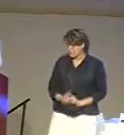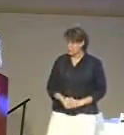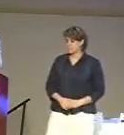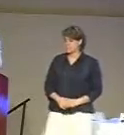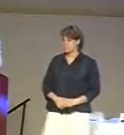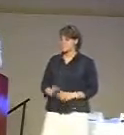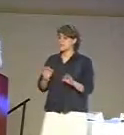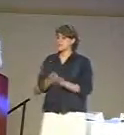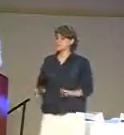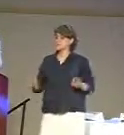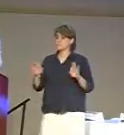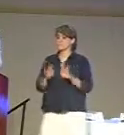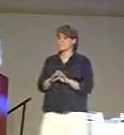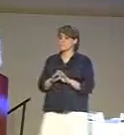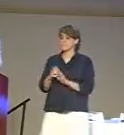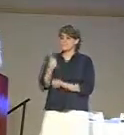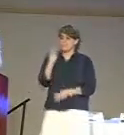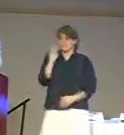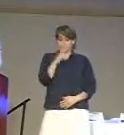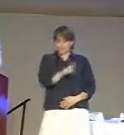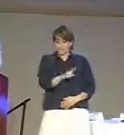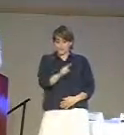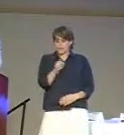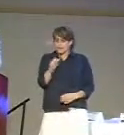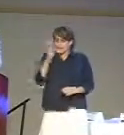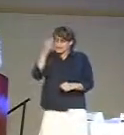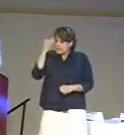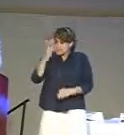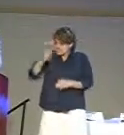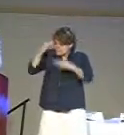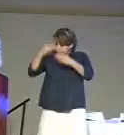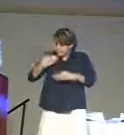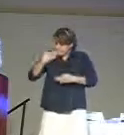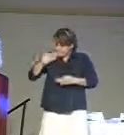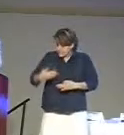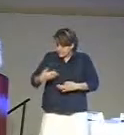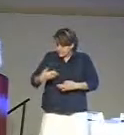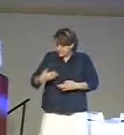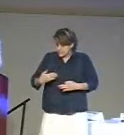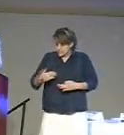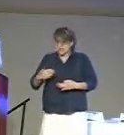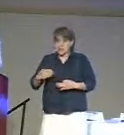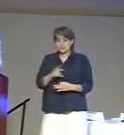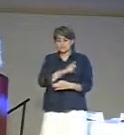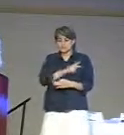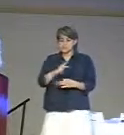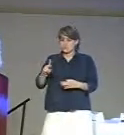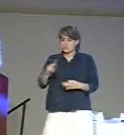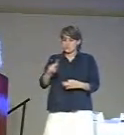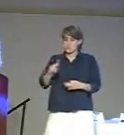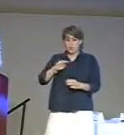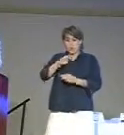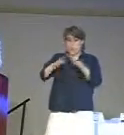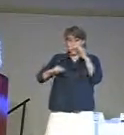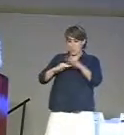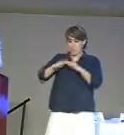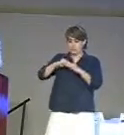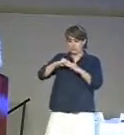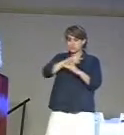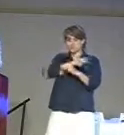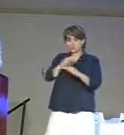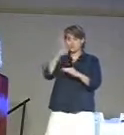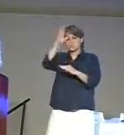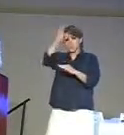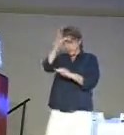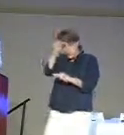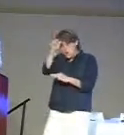la referencia oportuna, y para esto se cuenta con la universalización de la atención de la emergencia obstétrica, convenio firmado el